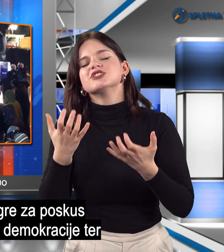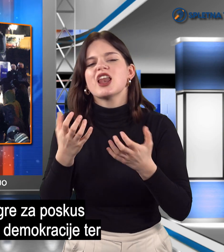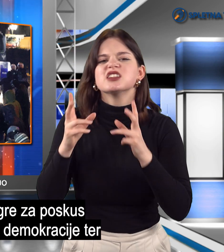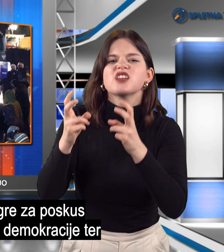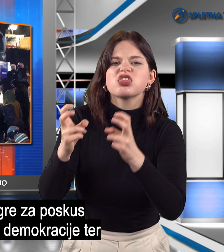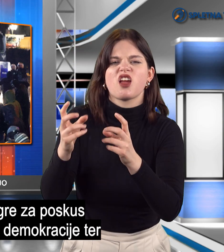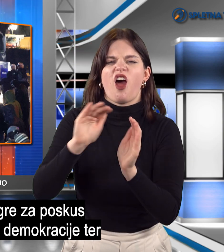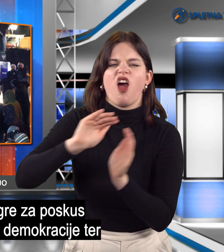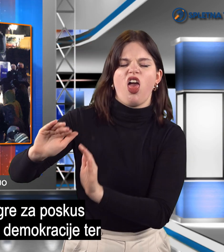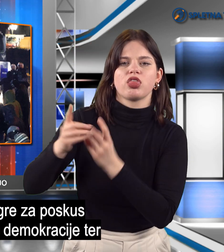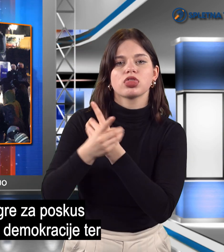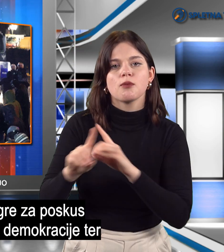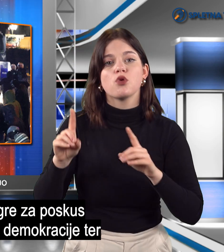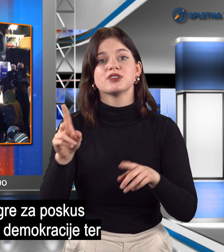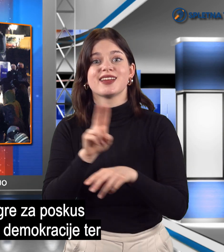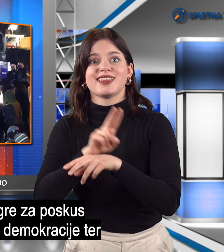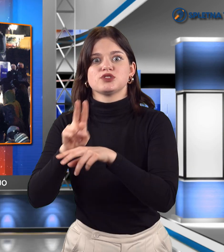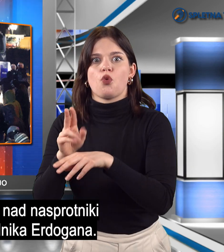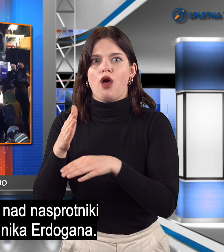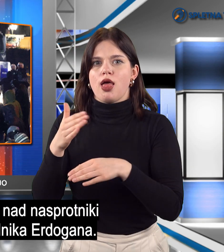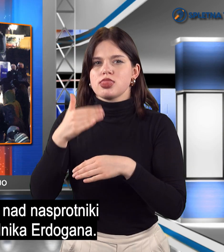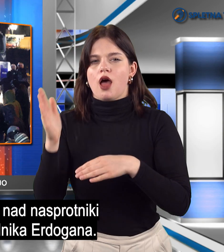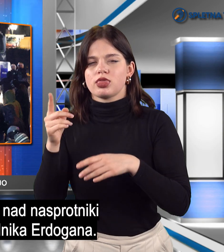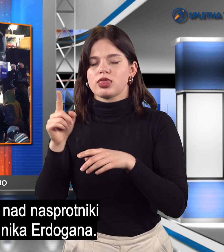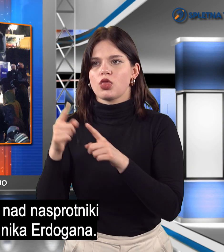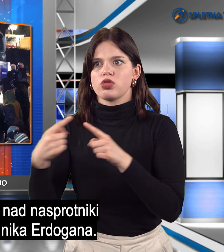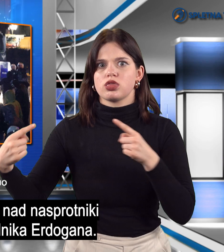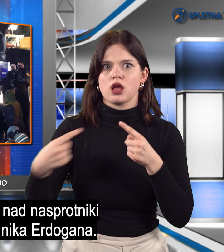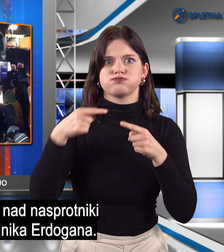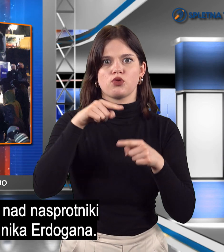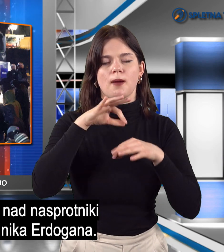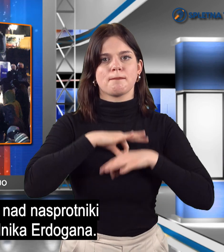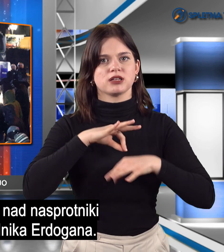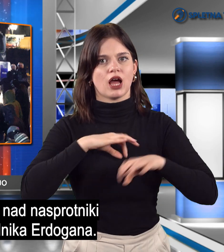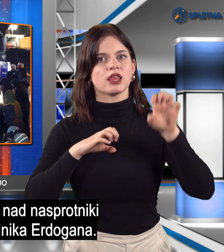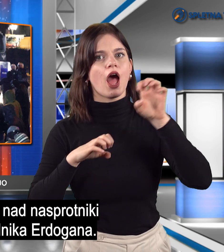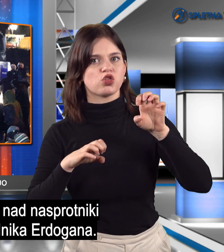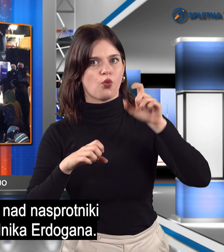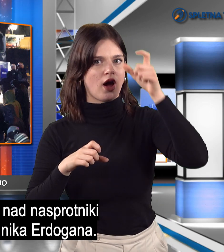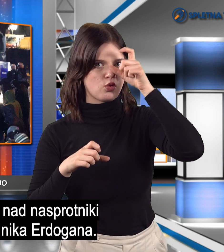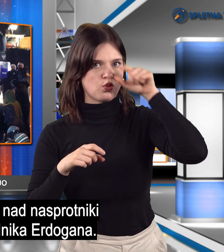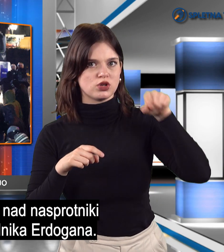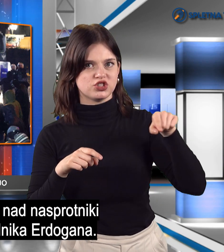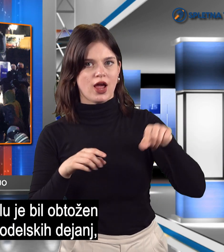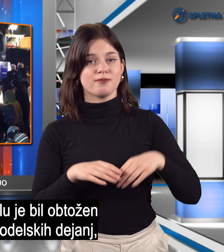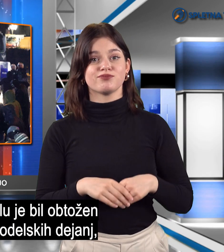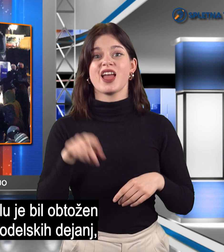motivirane in da gre za poskus zatiranja demokracije ter nadzora nad nasprotniki predsednika